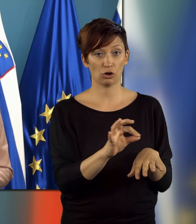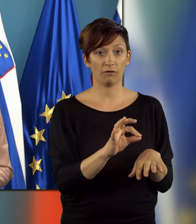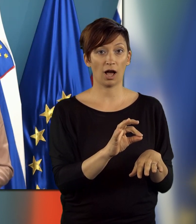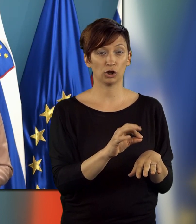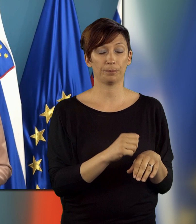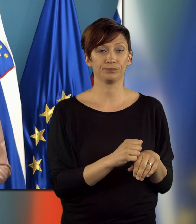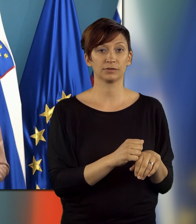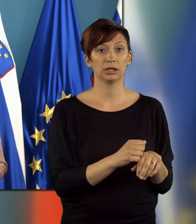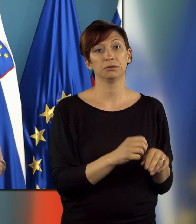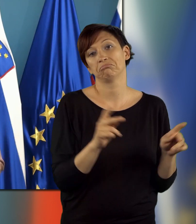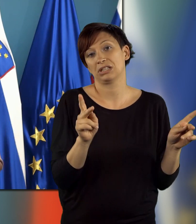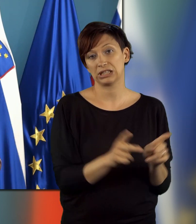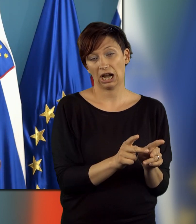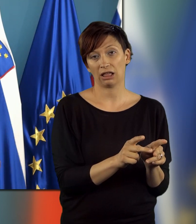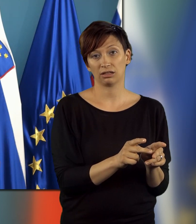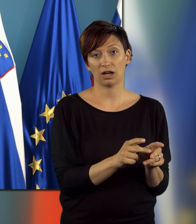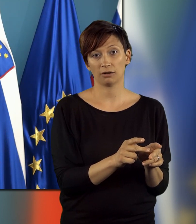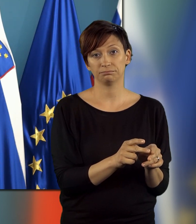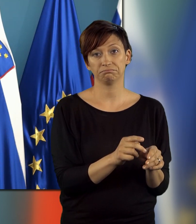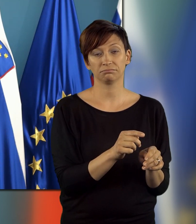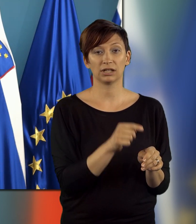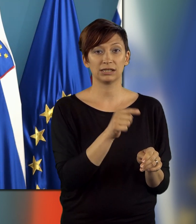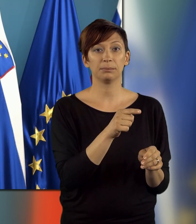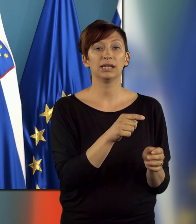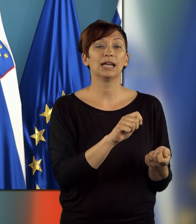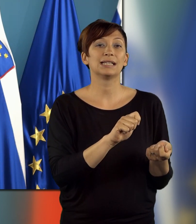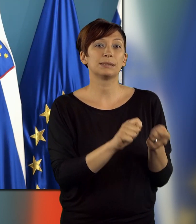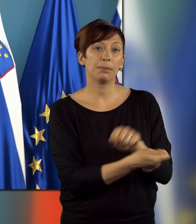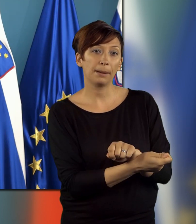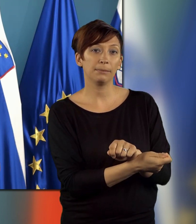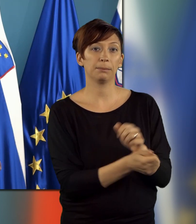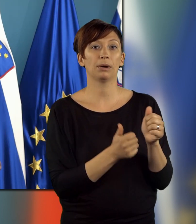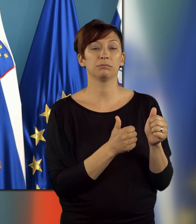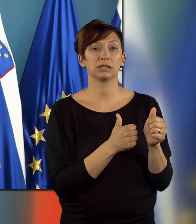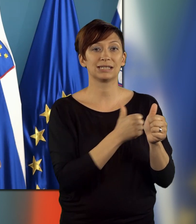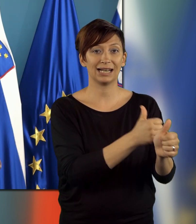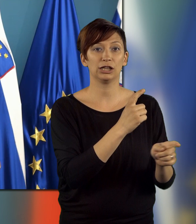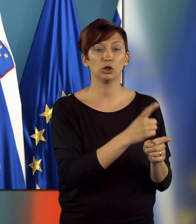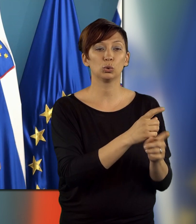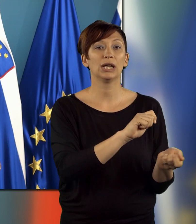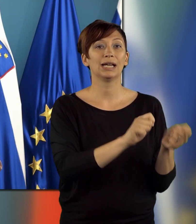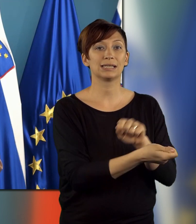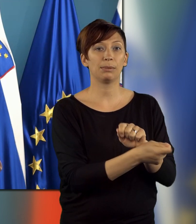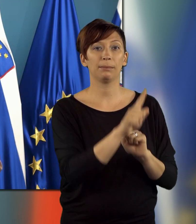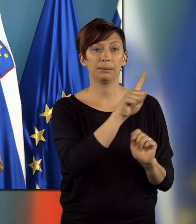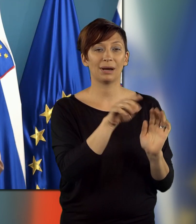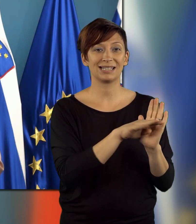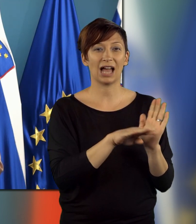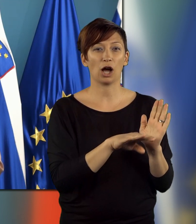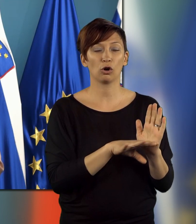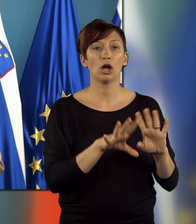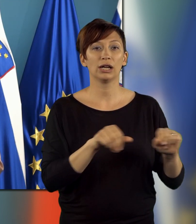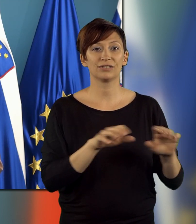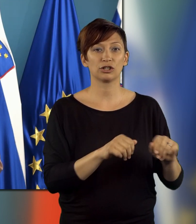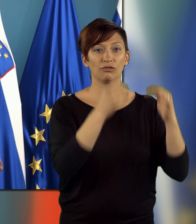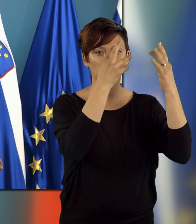načrtovano. Skratka, z tem spremembam sledi tudi sprememba zakona o